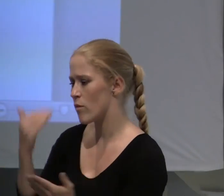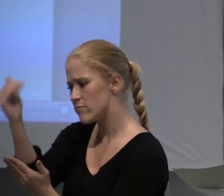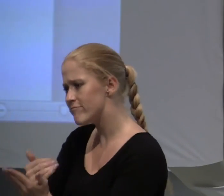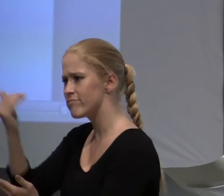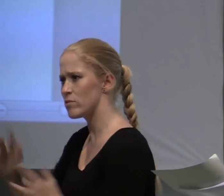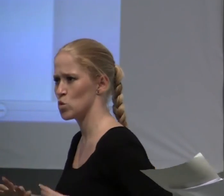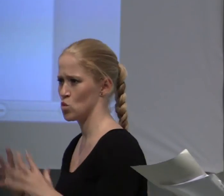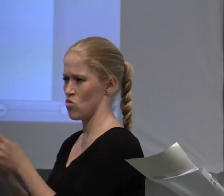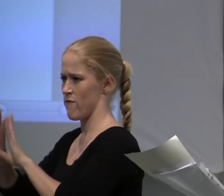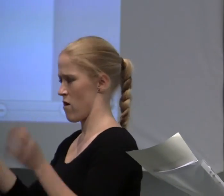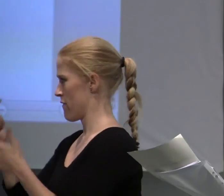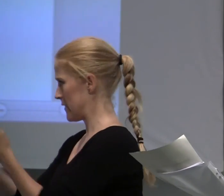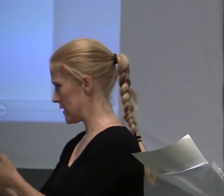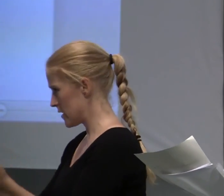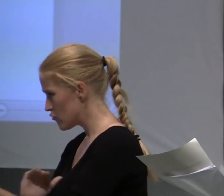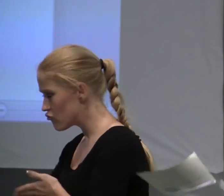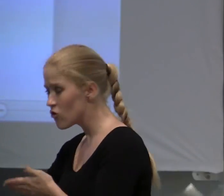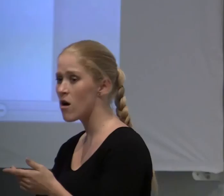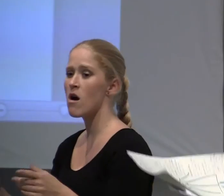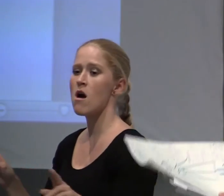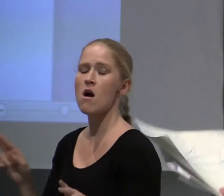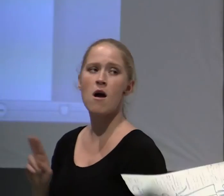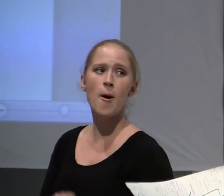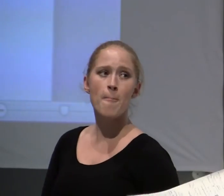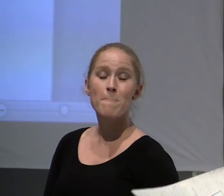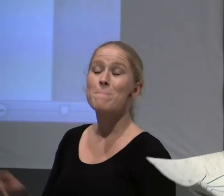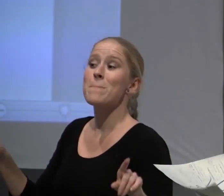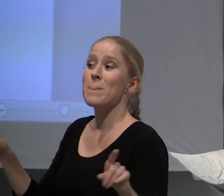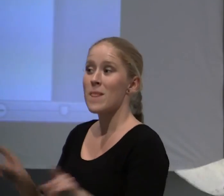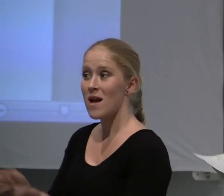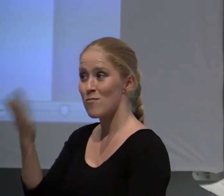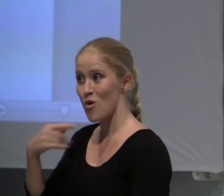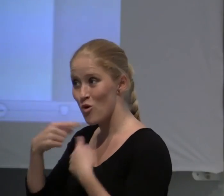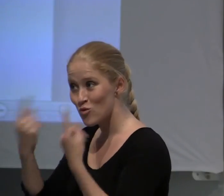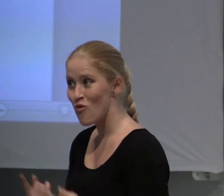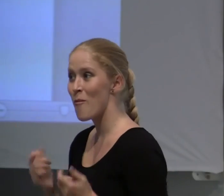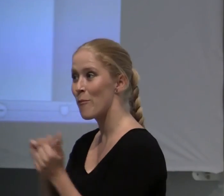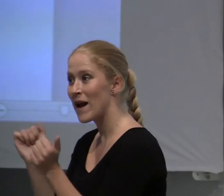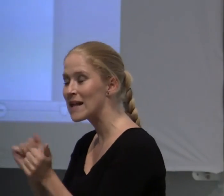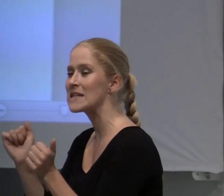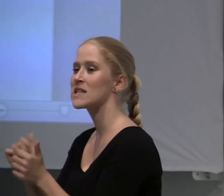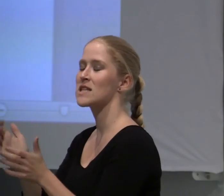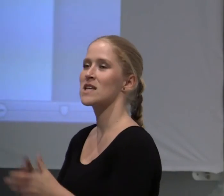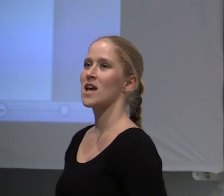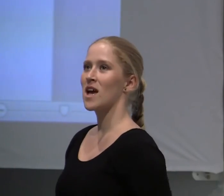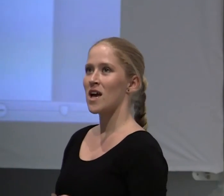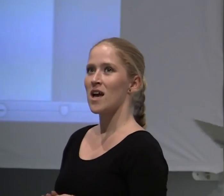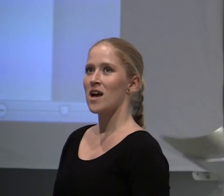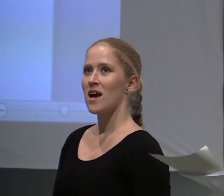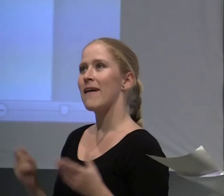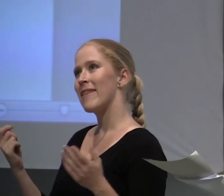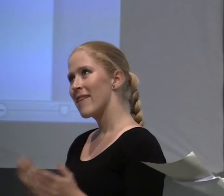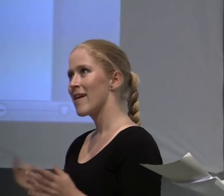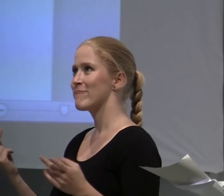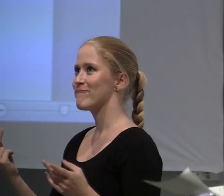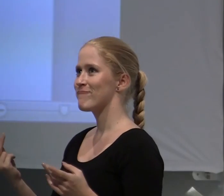pak teda s logikou posuzovacího schématu a zkoušeli jsme prakticky konkrétně